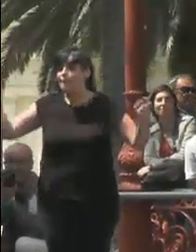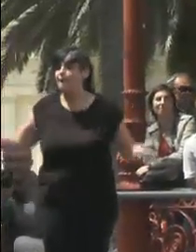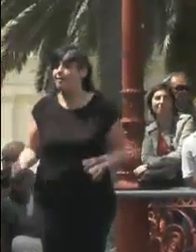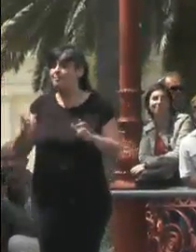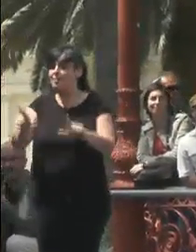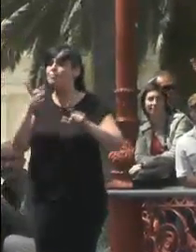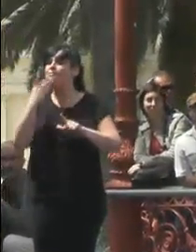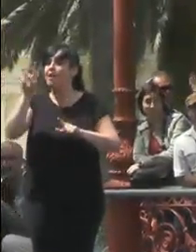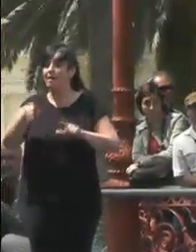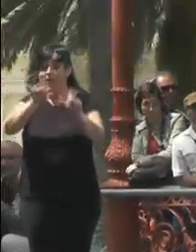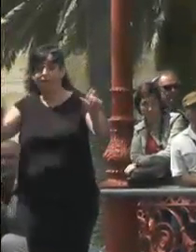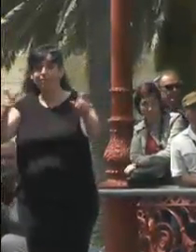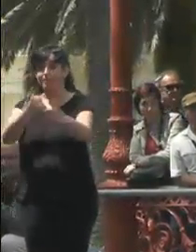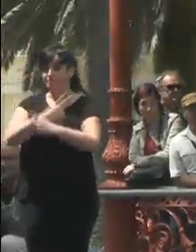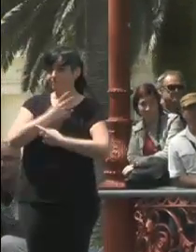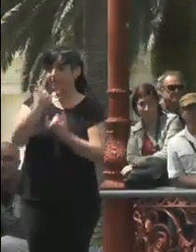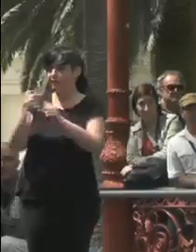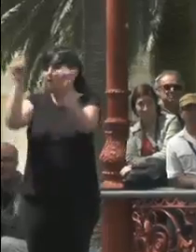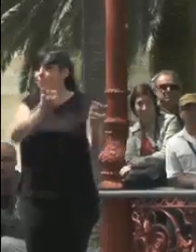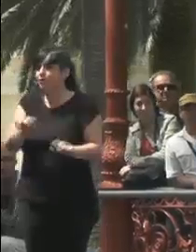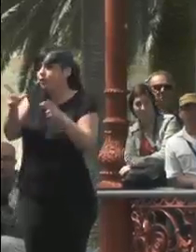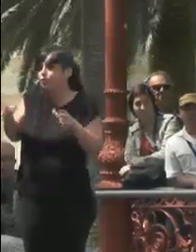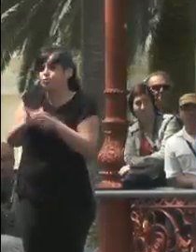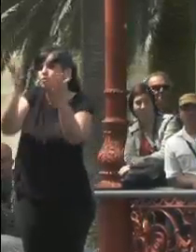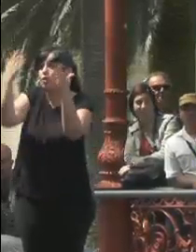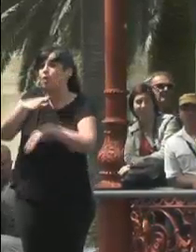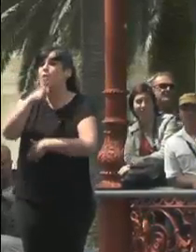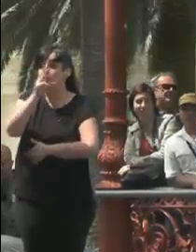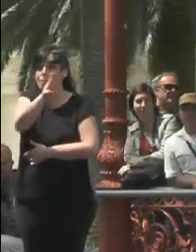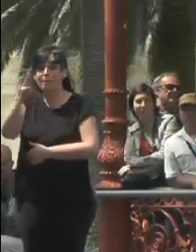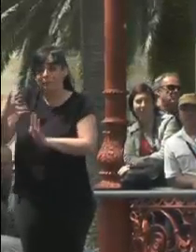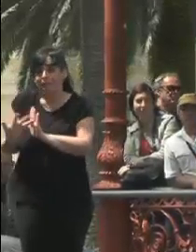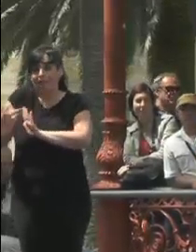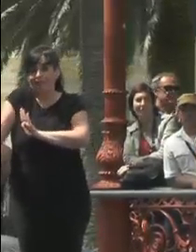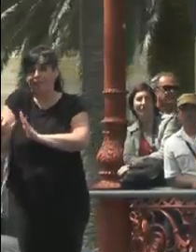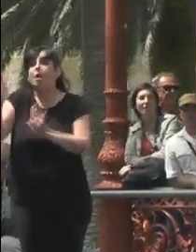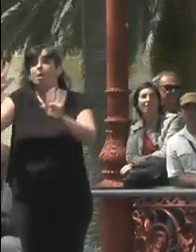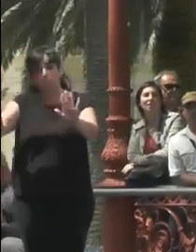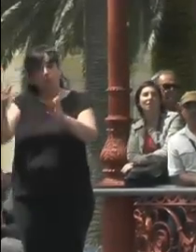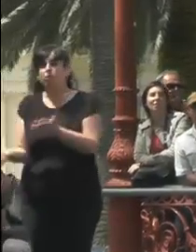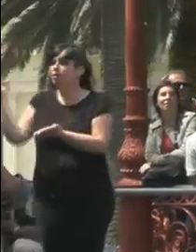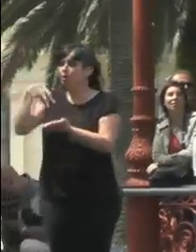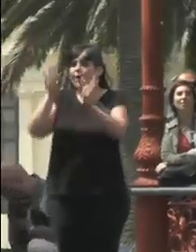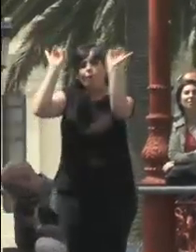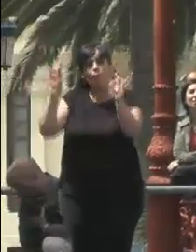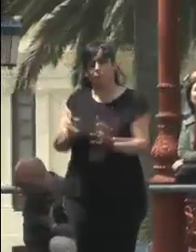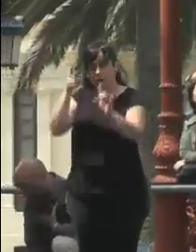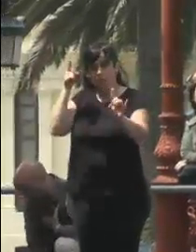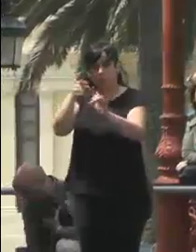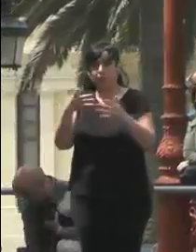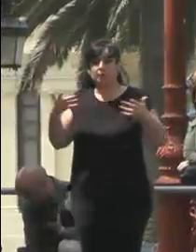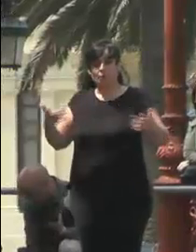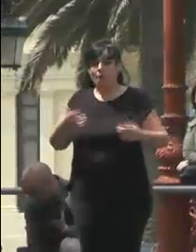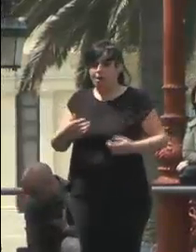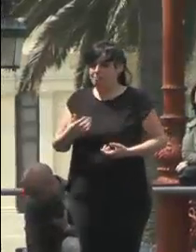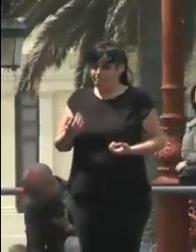en desemprego, non teñen protección social por culpa do Partido Popular e tamén vos levantades para ter folgos